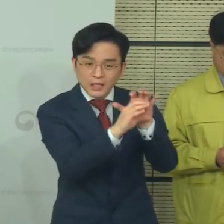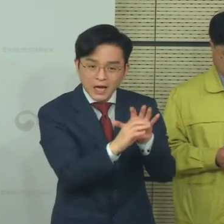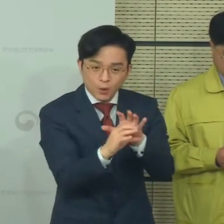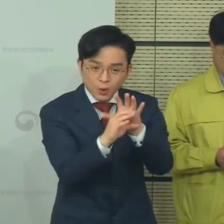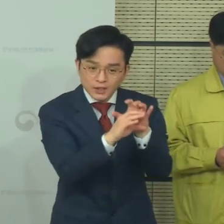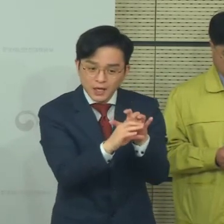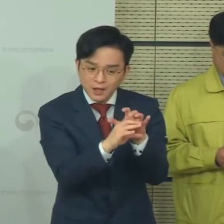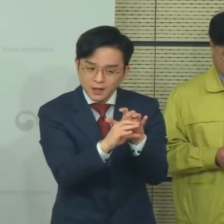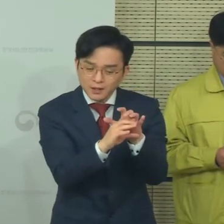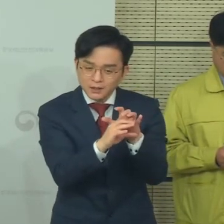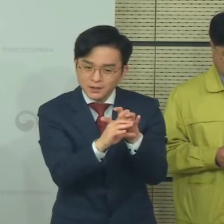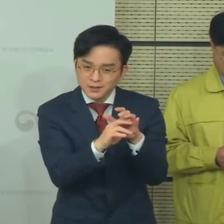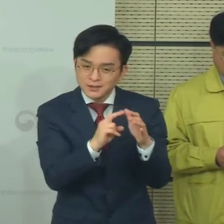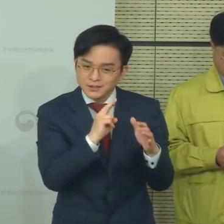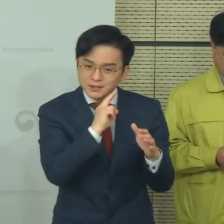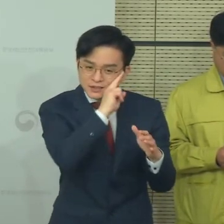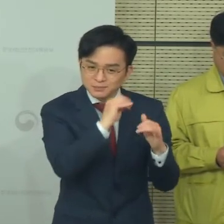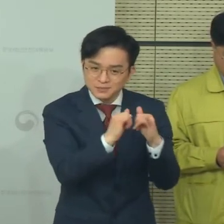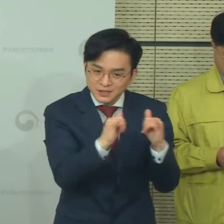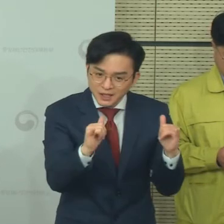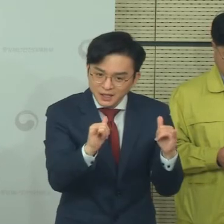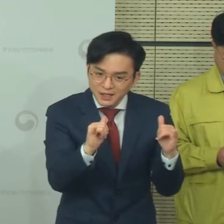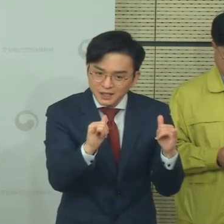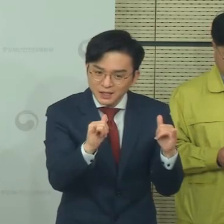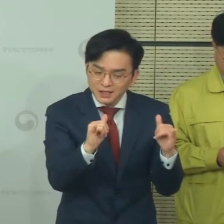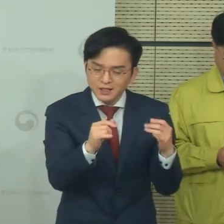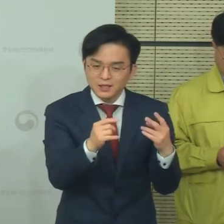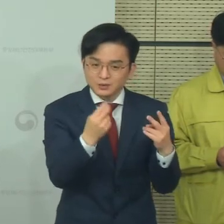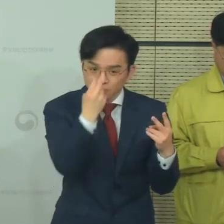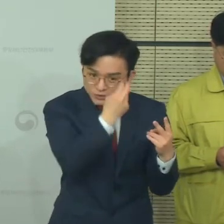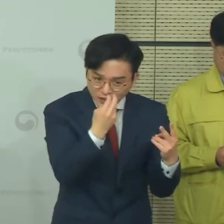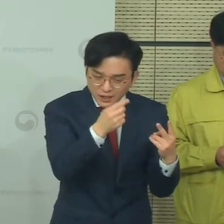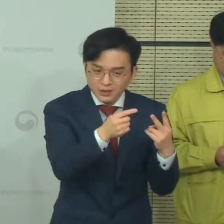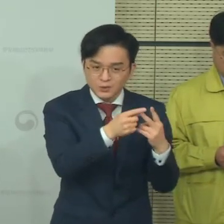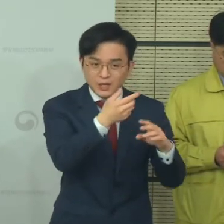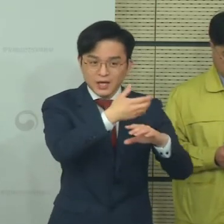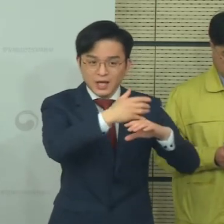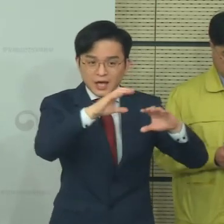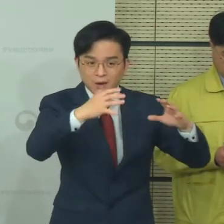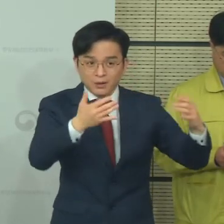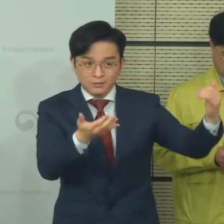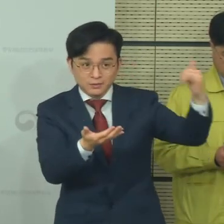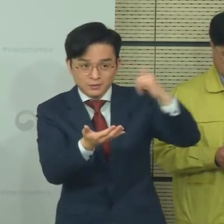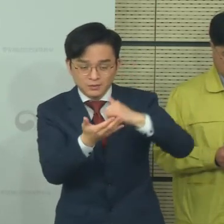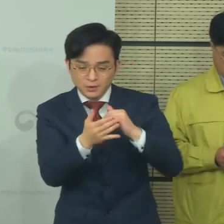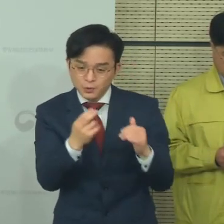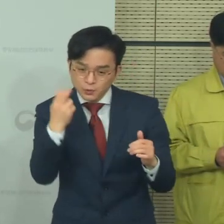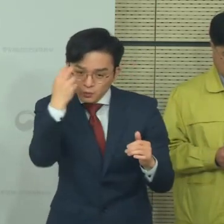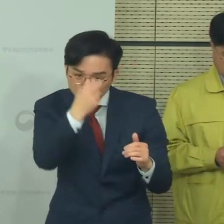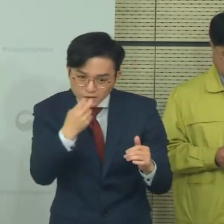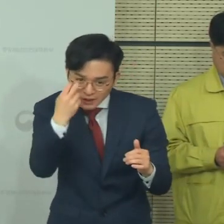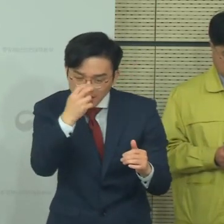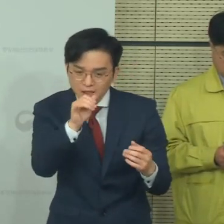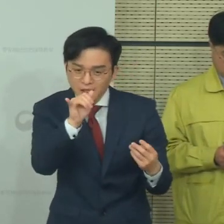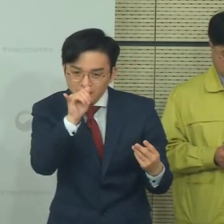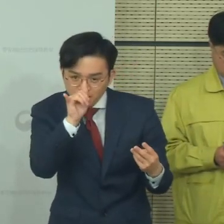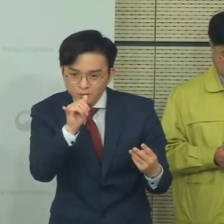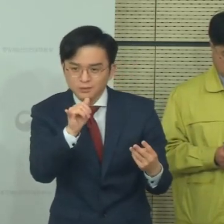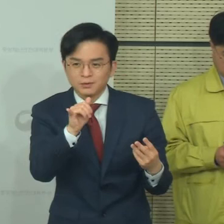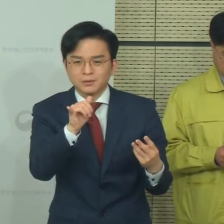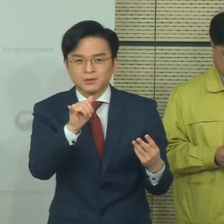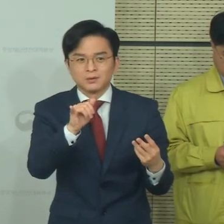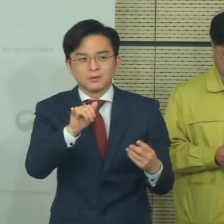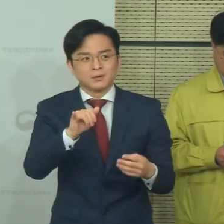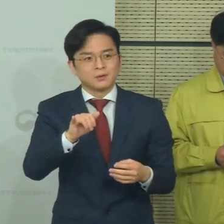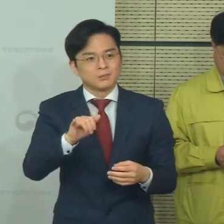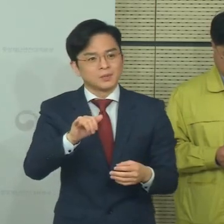유럽에서 들어오고 있는 입국자들에 대한 검사들 등등을 통해서 하루에 검사를 하고 있는 물량들이 있기 때문에, 여유 물량이라고 하는